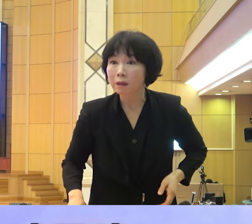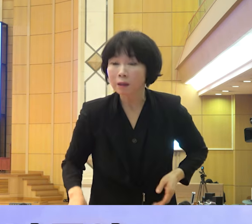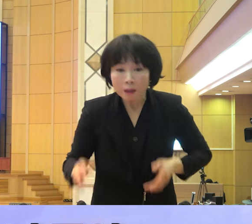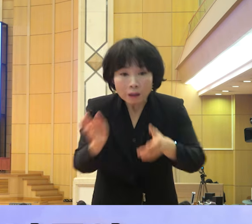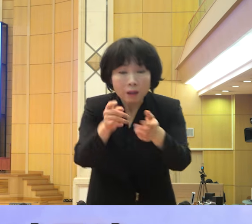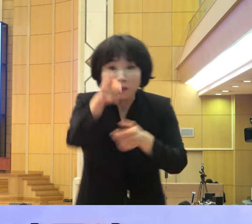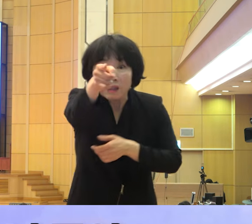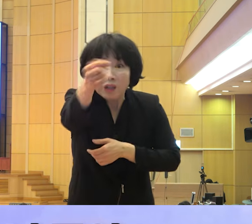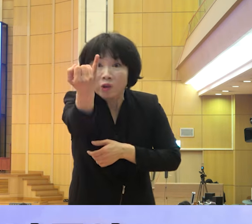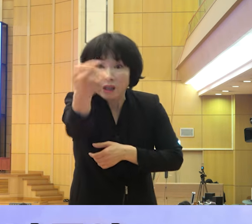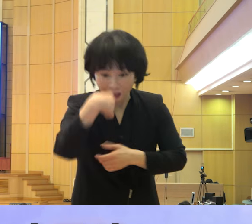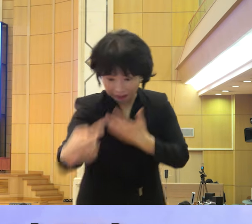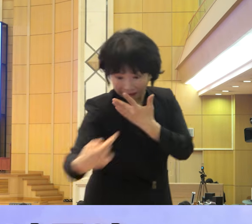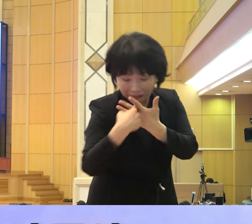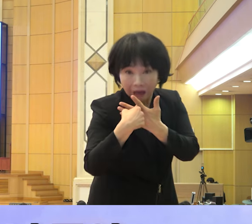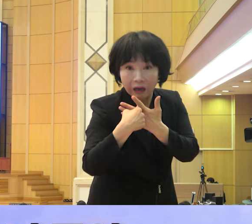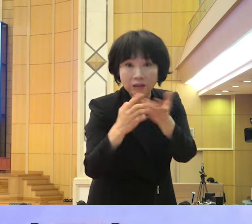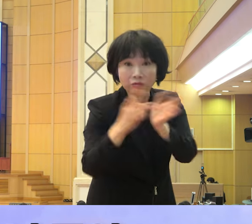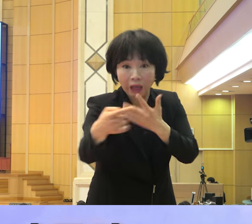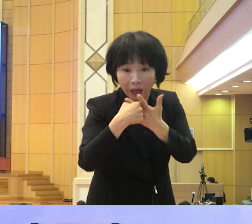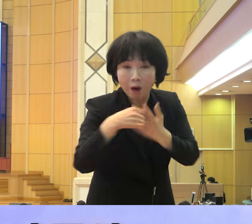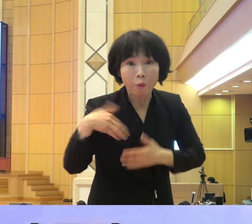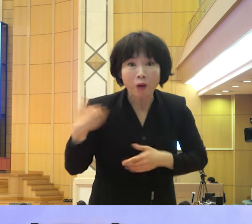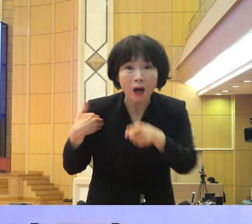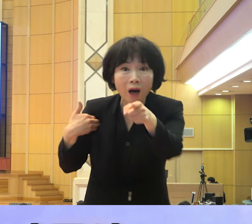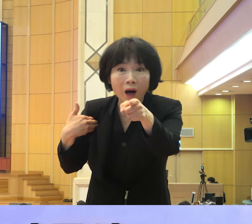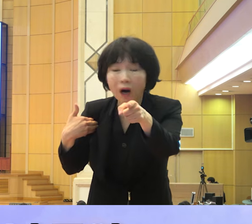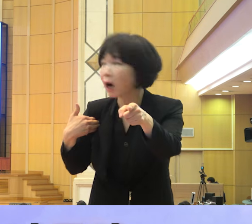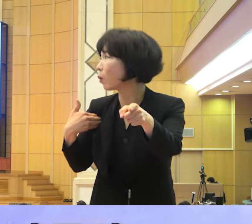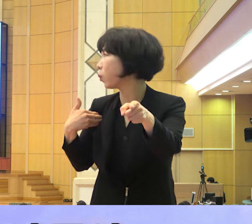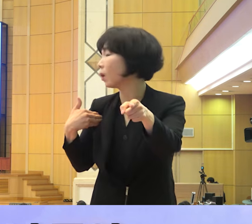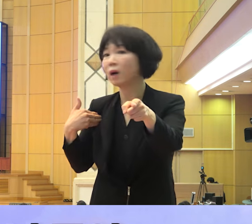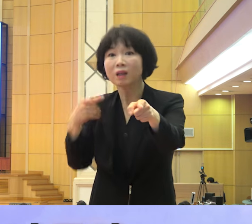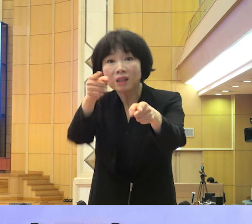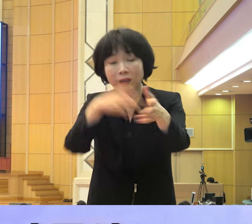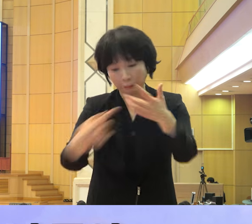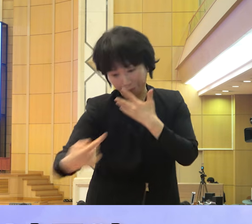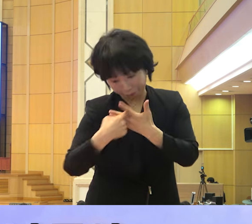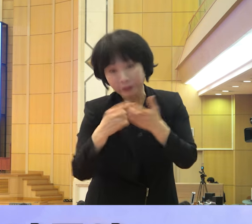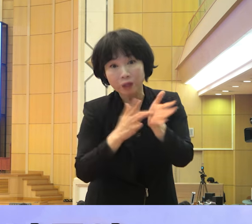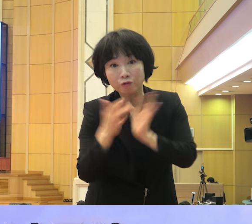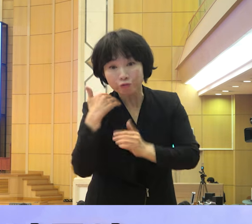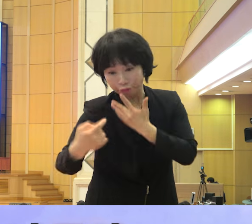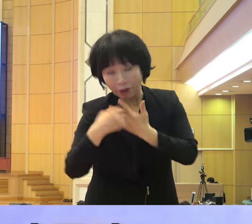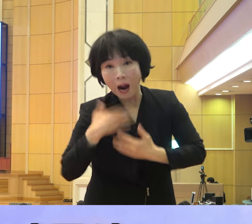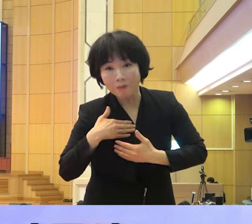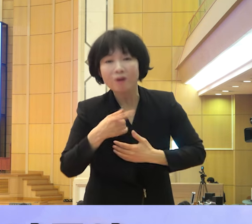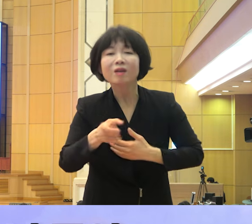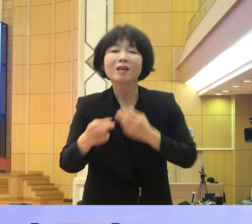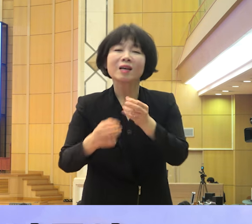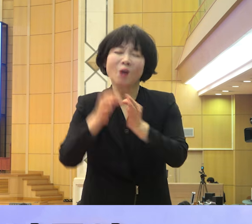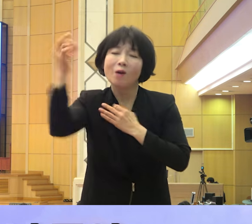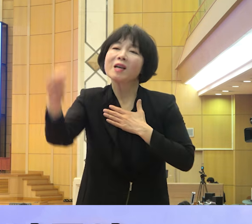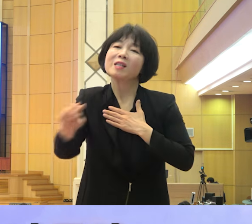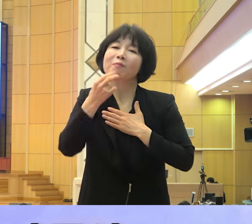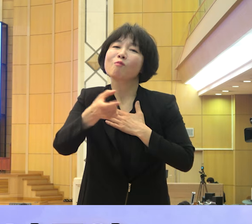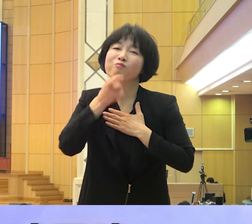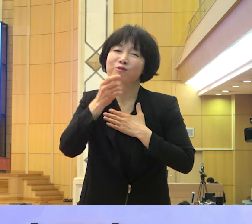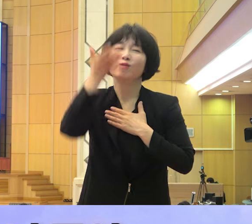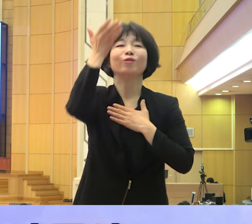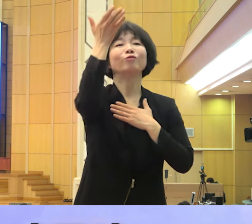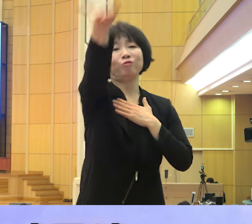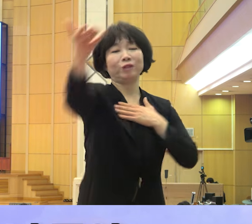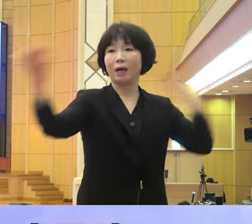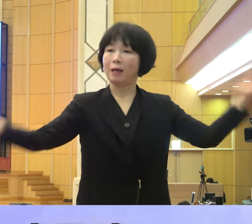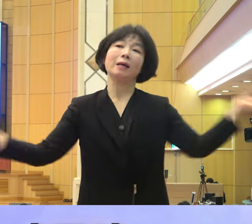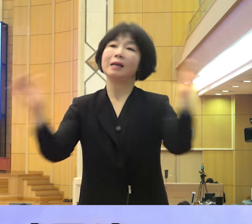누구인지를 알았다면, 어디를 가나 예수님은 항상 말씀을 증거할 때 하나님이 보내신 자,